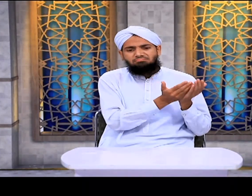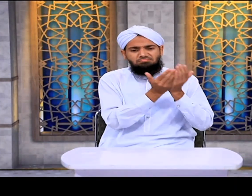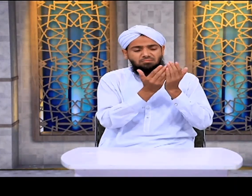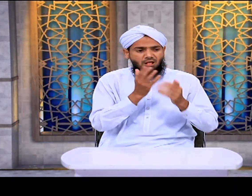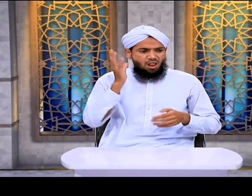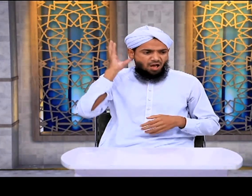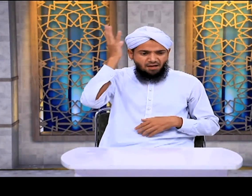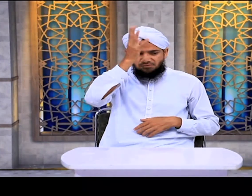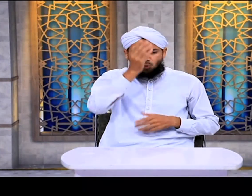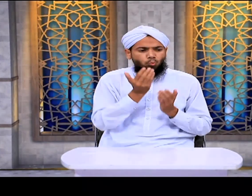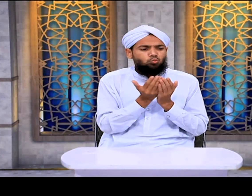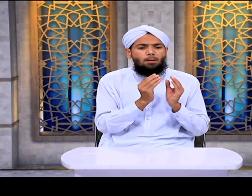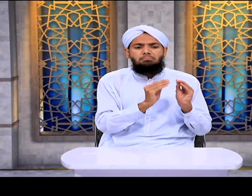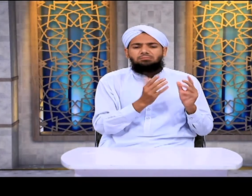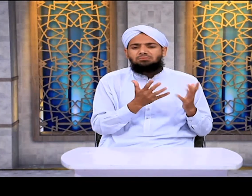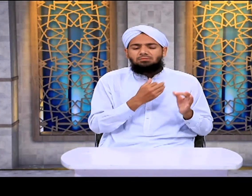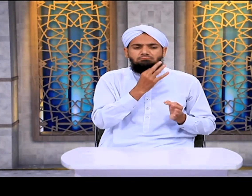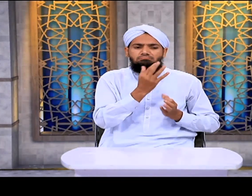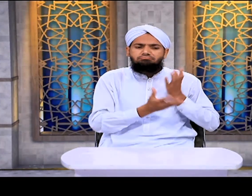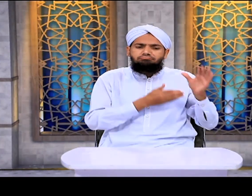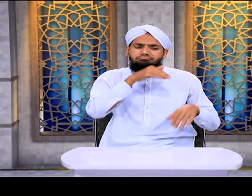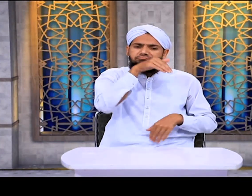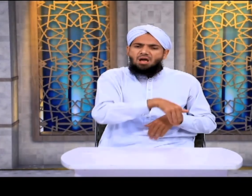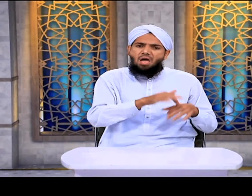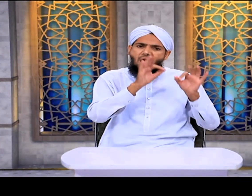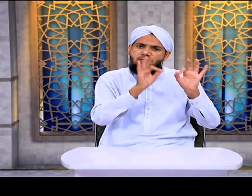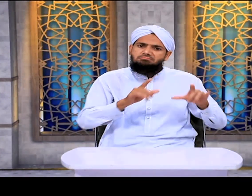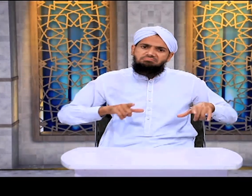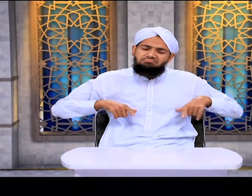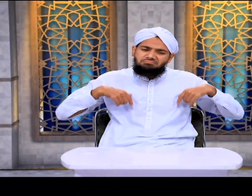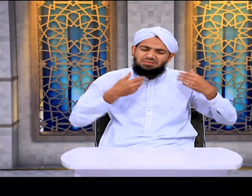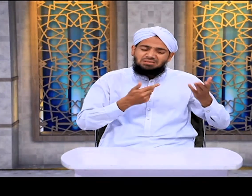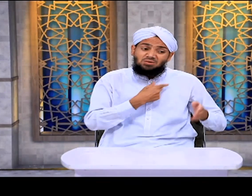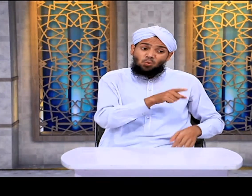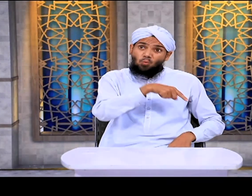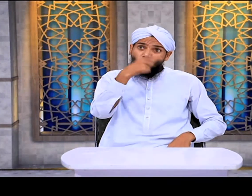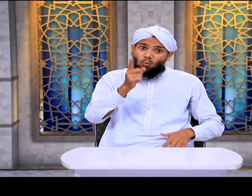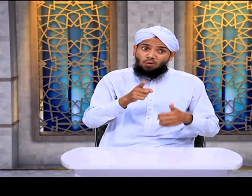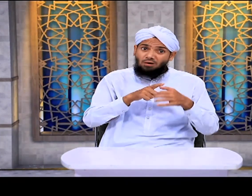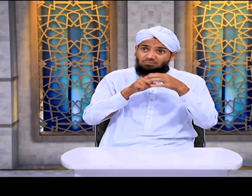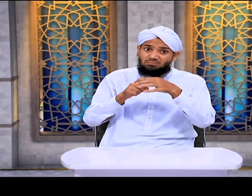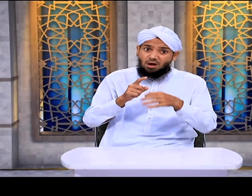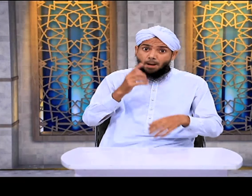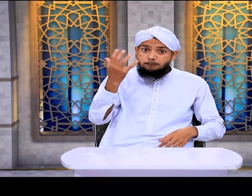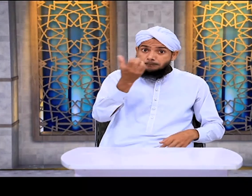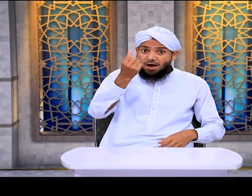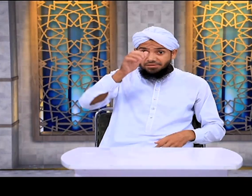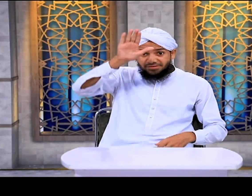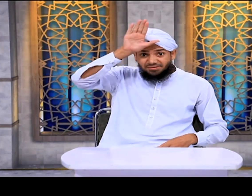دعا نہیں مگر بھٹکتے پھرنے کو۔ پھر جہنمی داروغہ جہنم حضرت مالک علیہ السلام سے